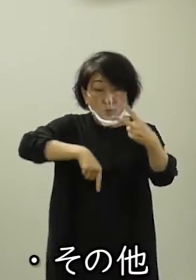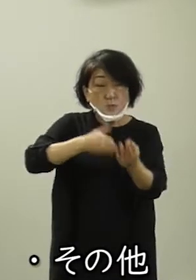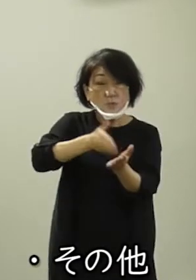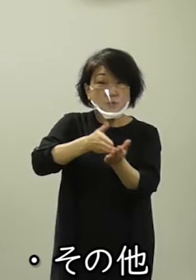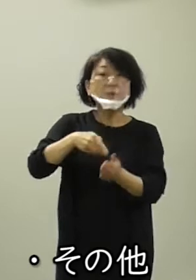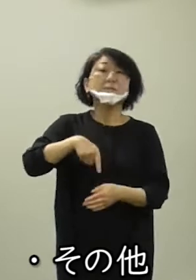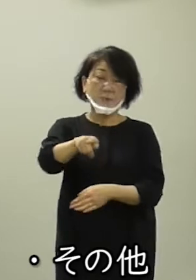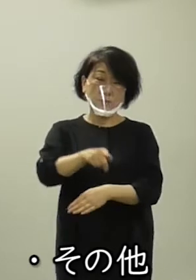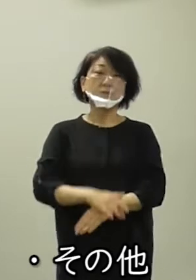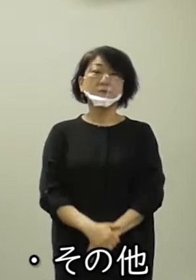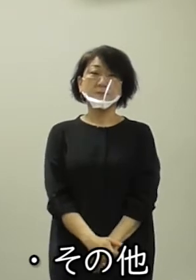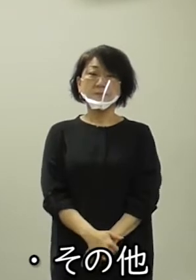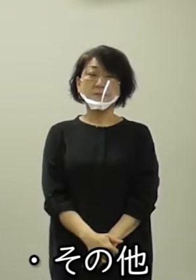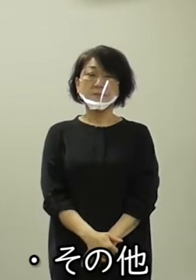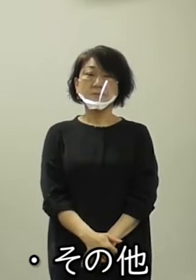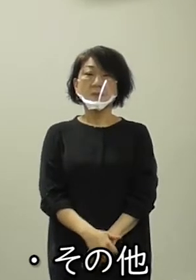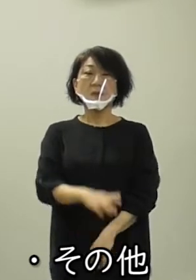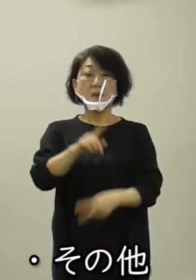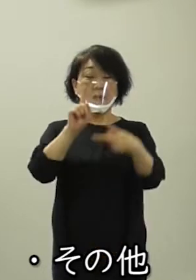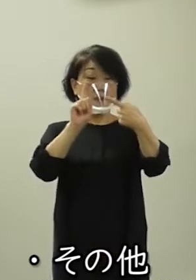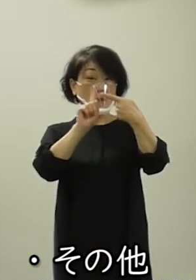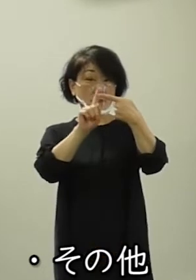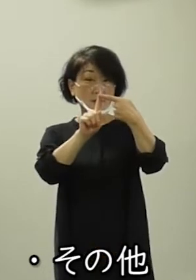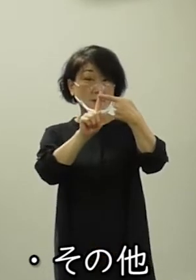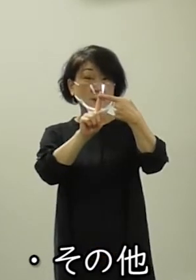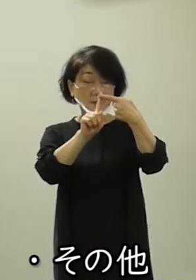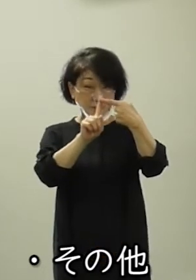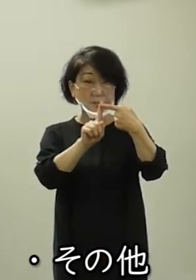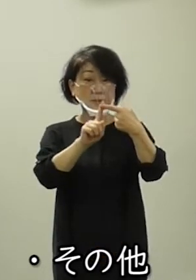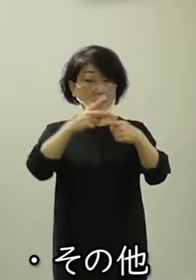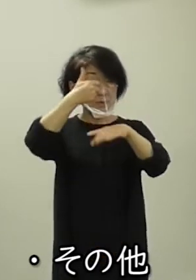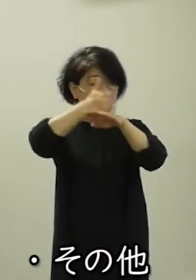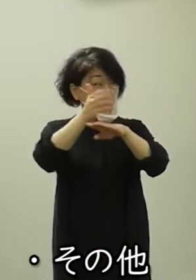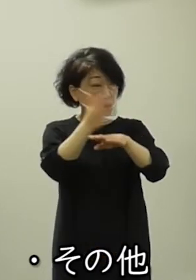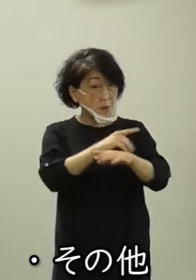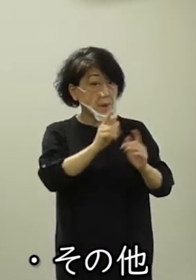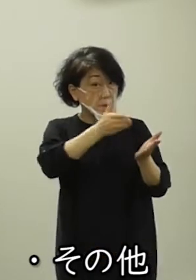を本社に関係につきまして